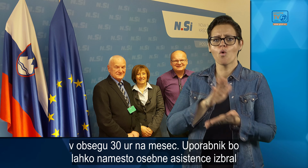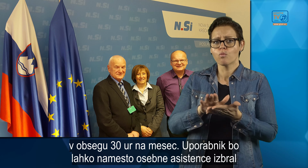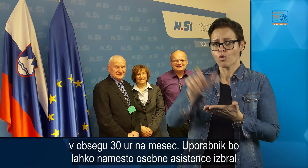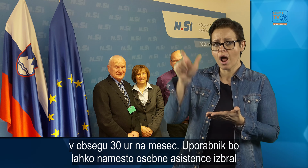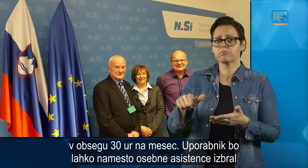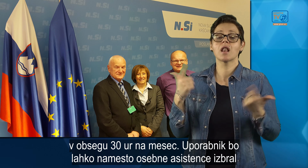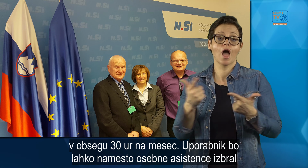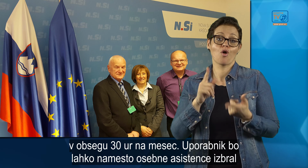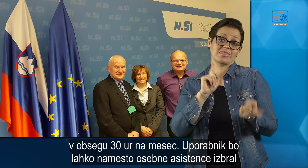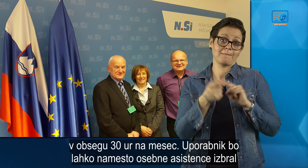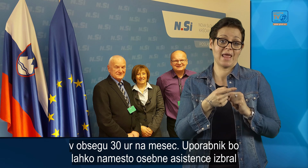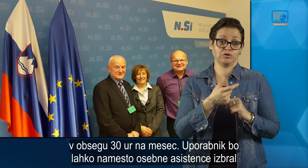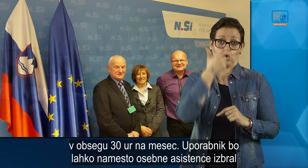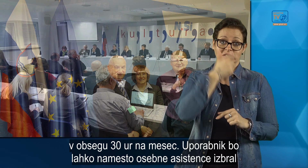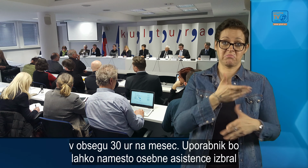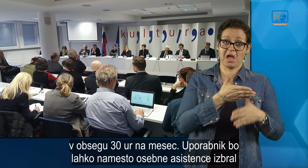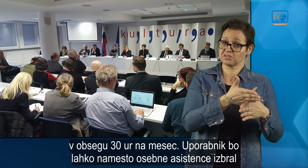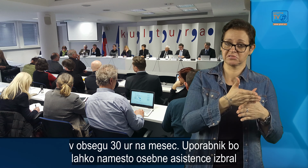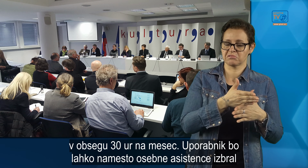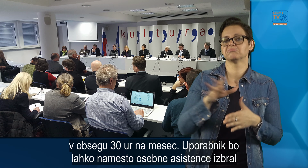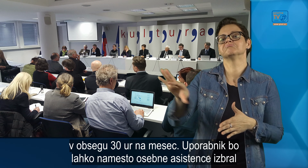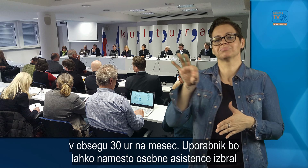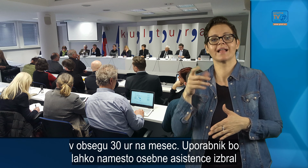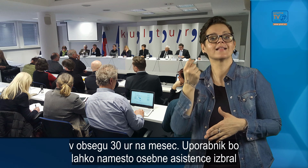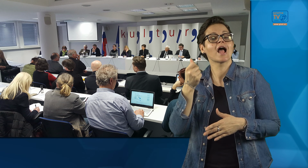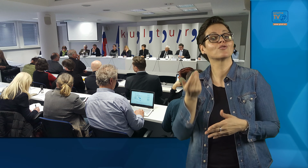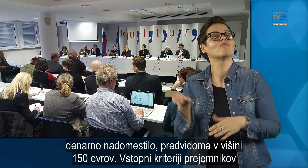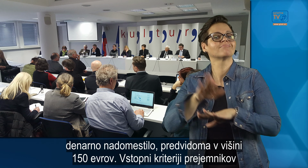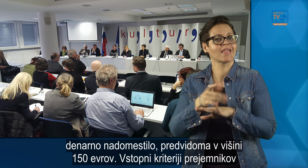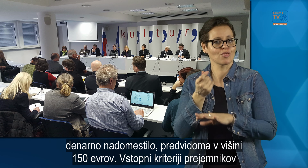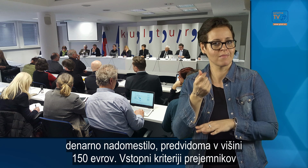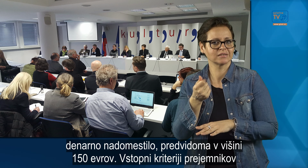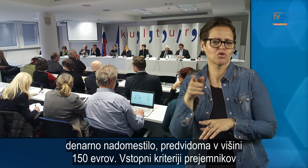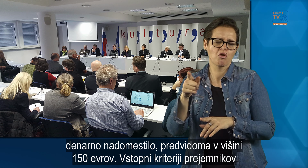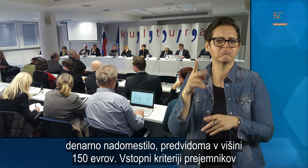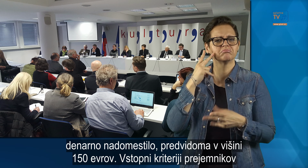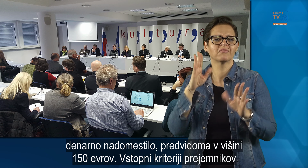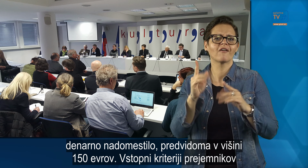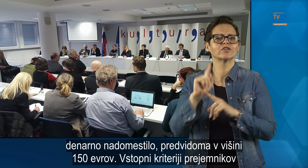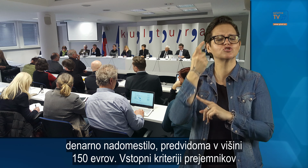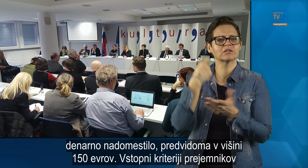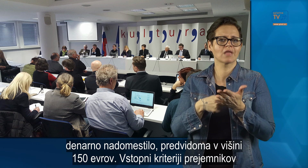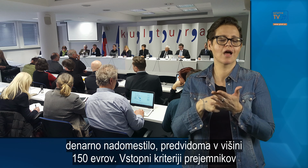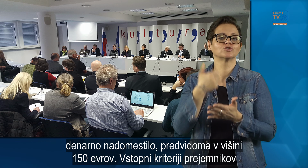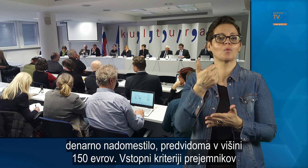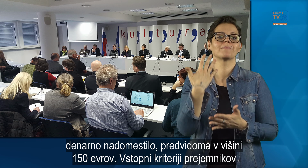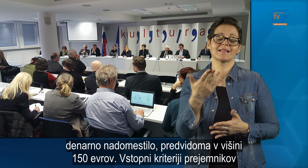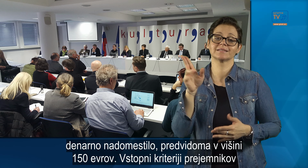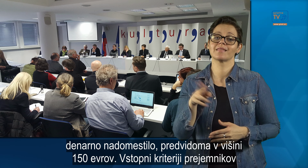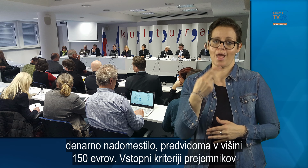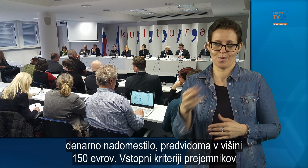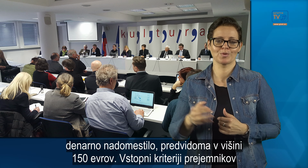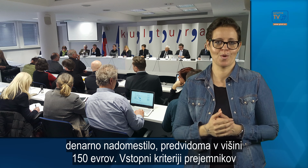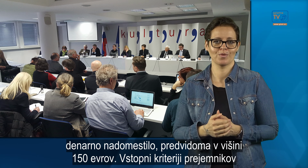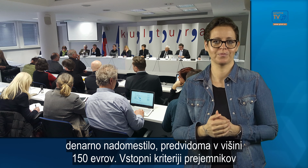v obsegu 30 ur na mesec. Uporabnik bo lahko namesto osebne asistence izbral denarno